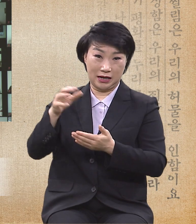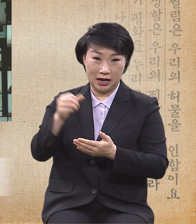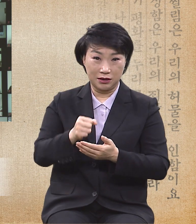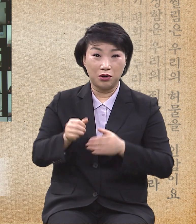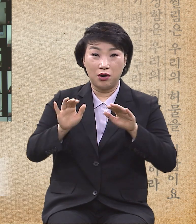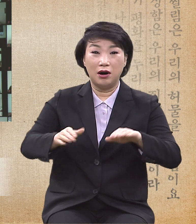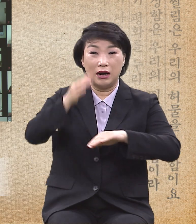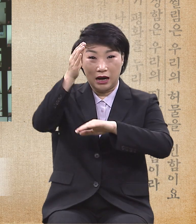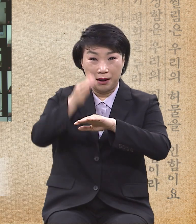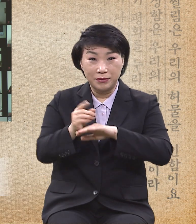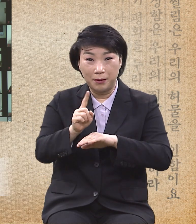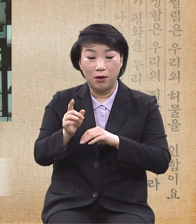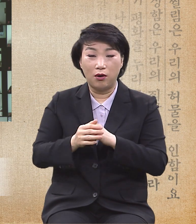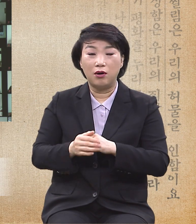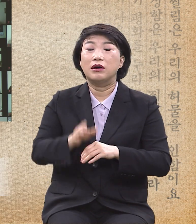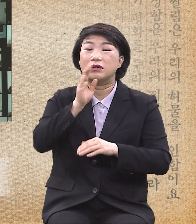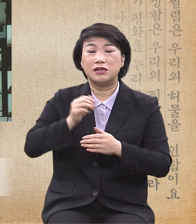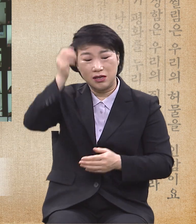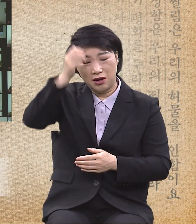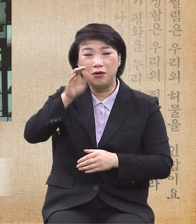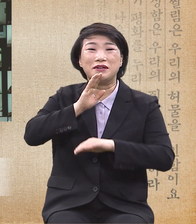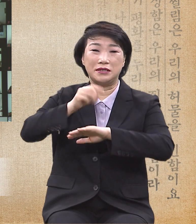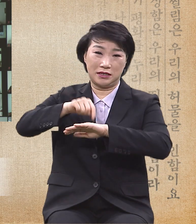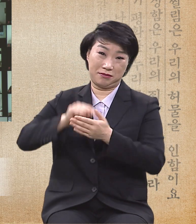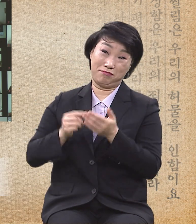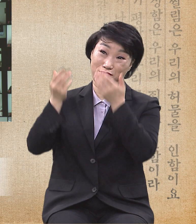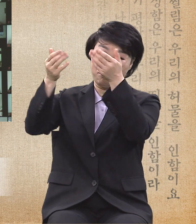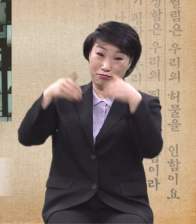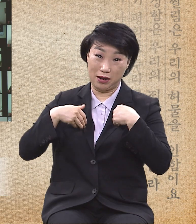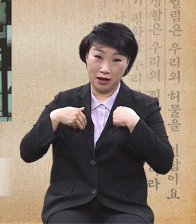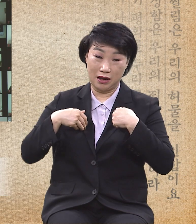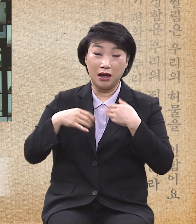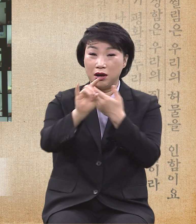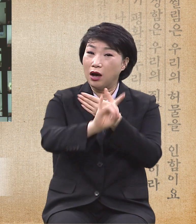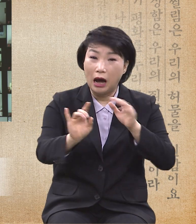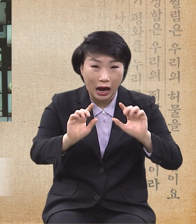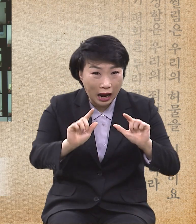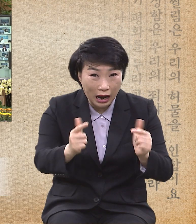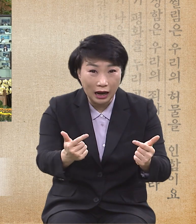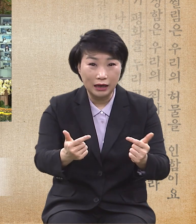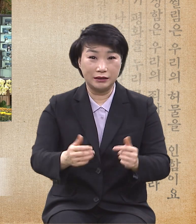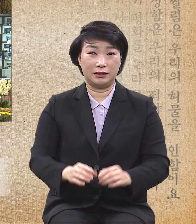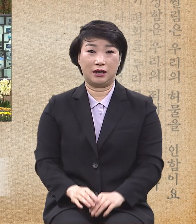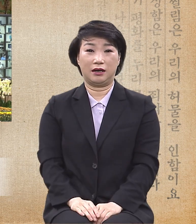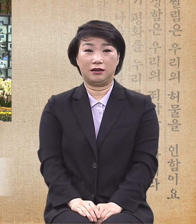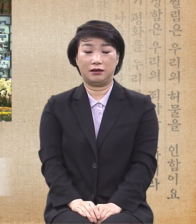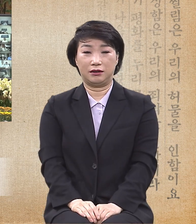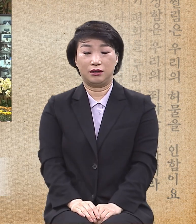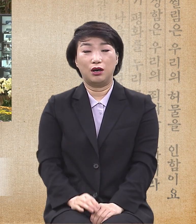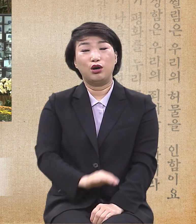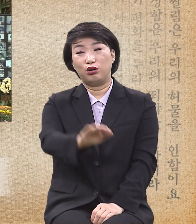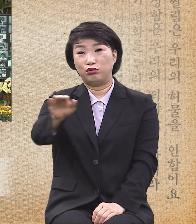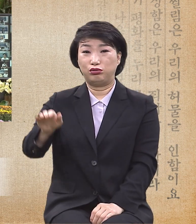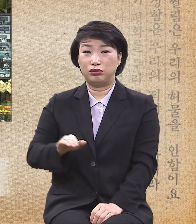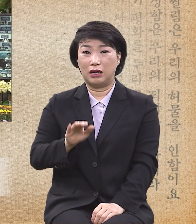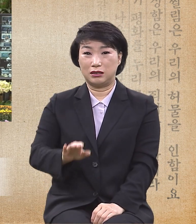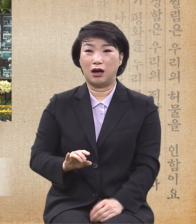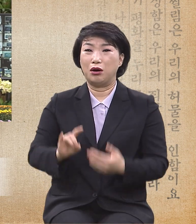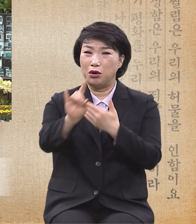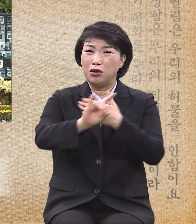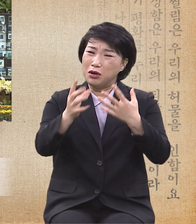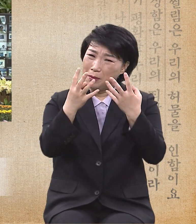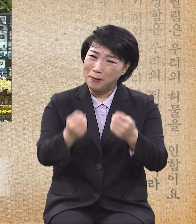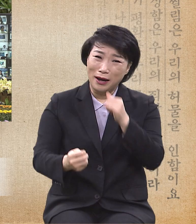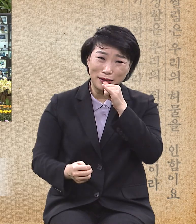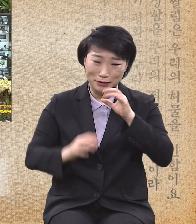감사도 의식이 돼 신령과 진정이지 외식이 아니라 이 말입니다. 우리가 얼마나